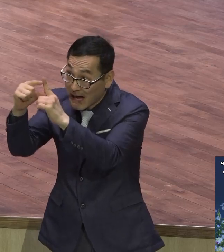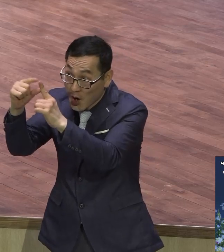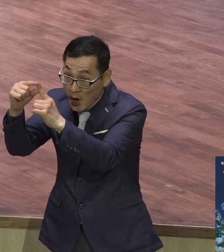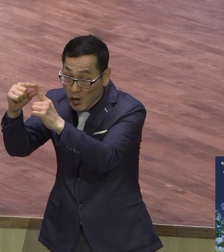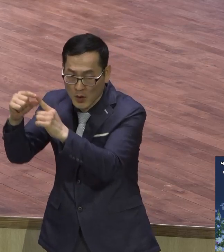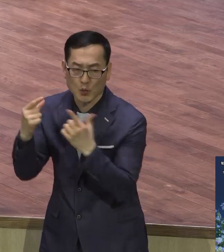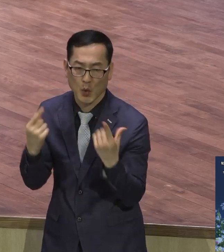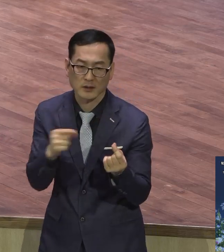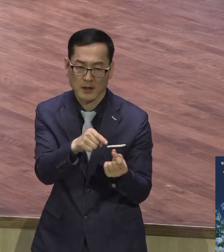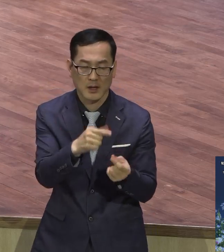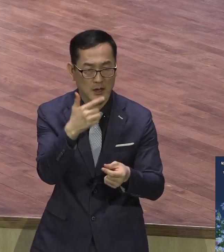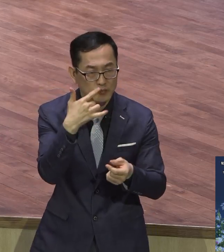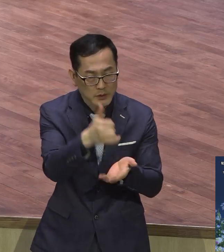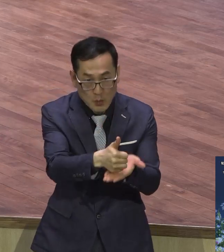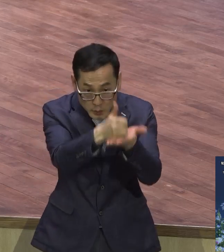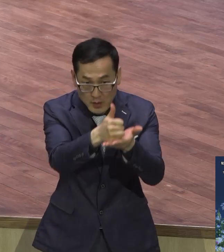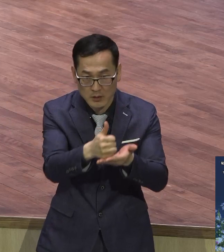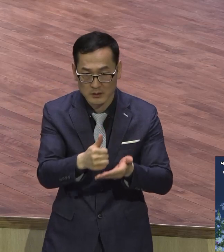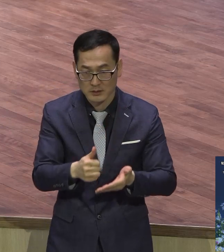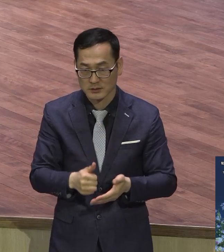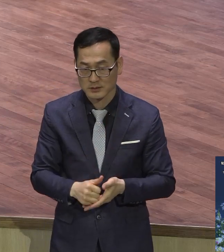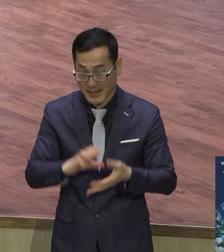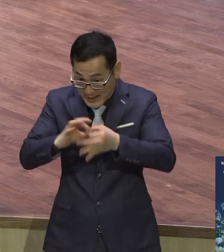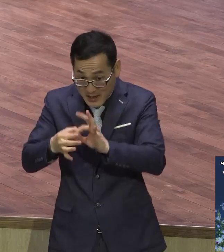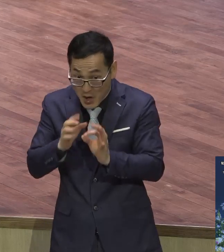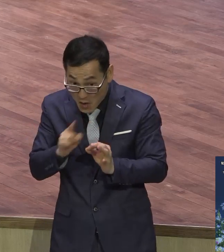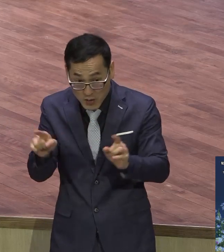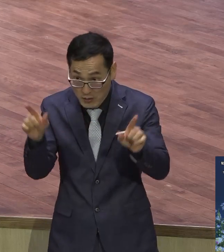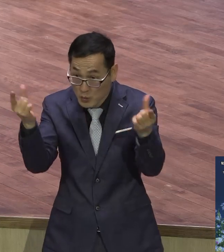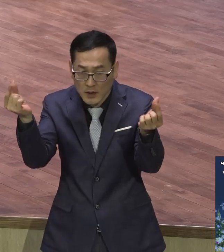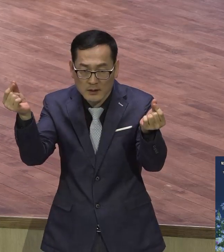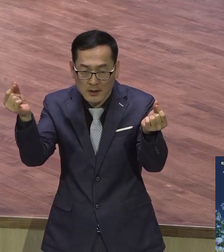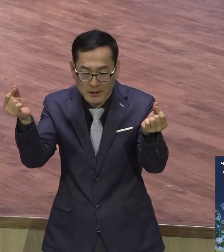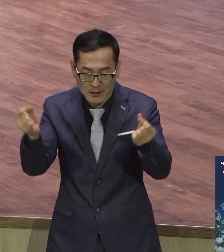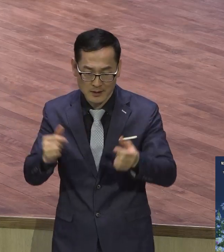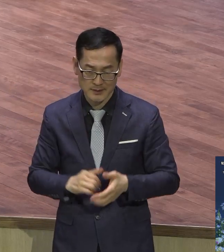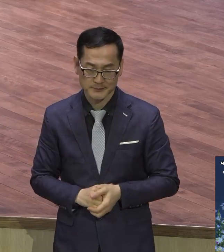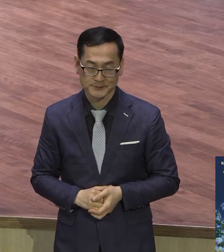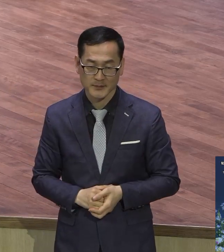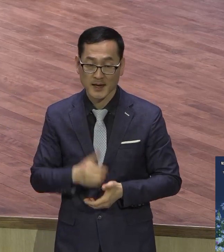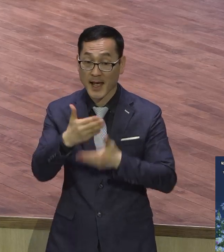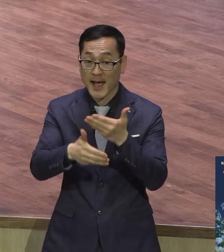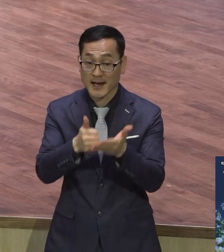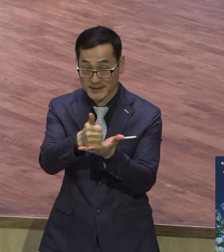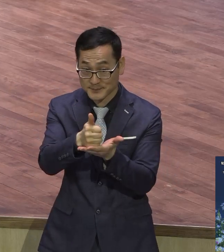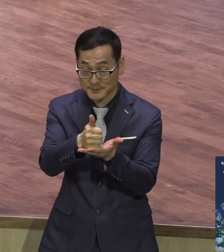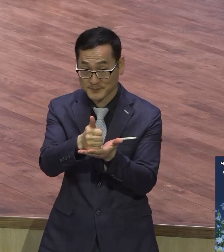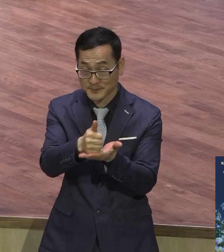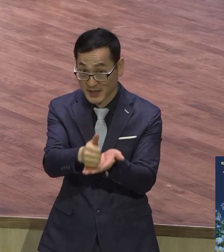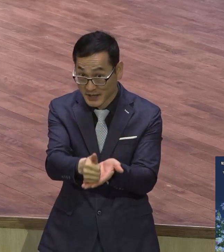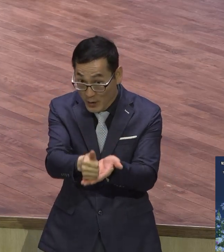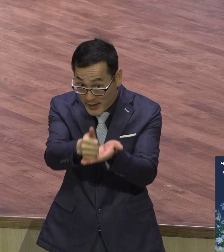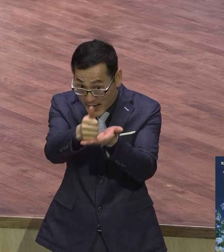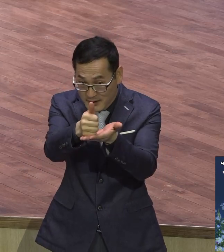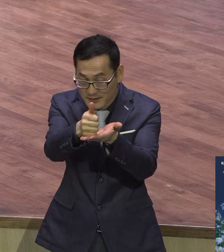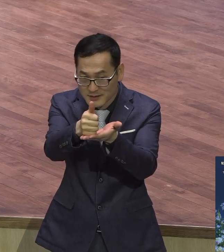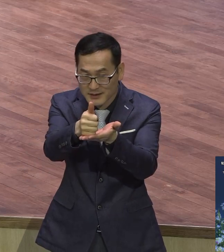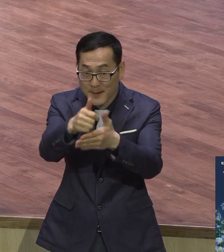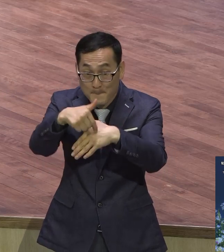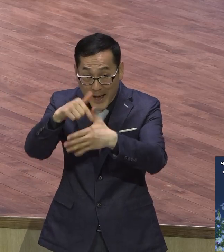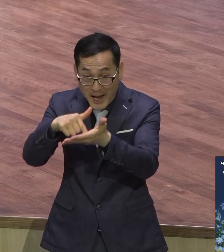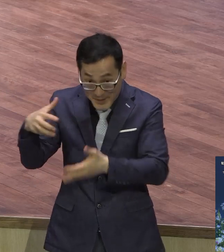부모를 단순히 존경할 정도가 아니요. 하나님을 경외하는 하나님을 경외하는 그 자세를 가지고